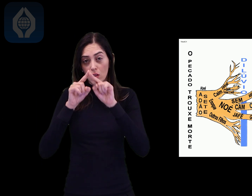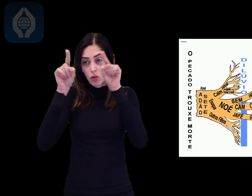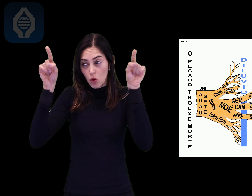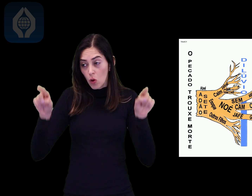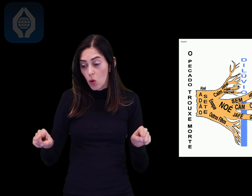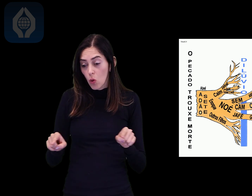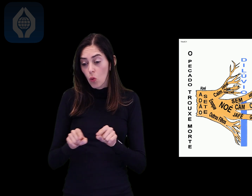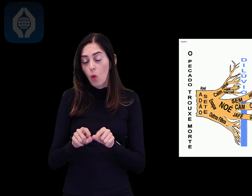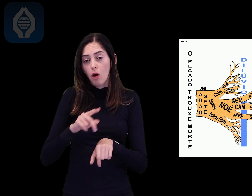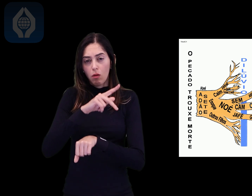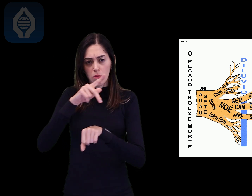Nações.